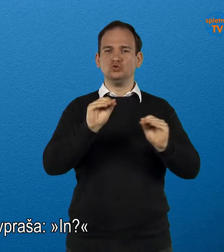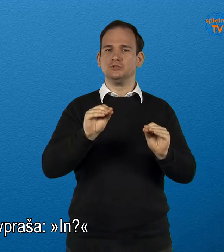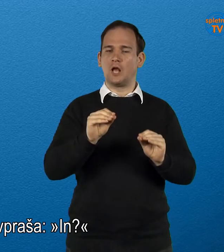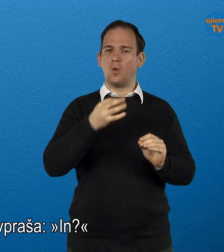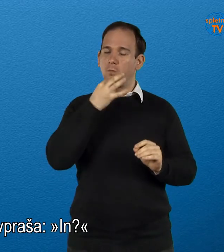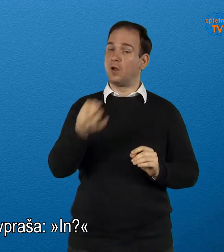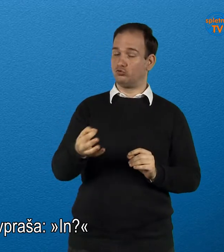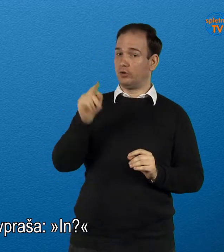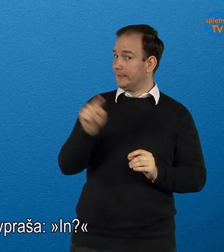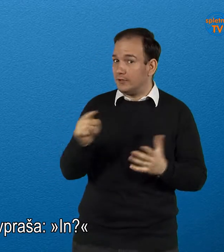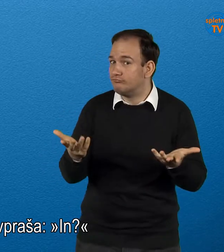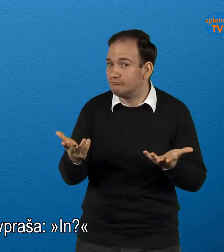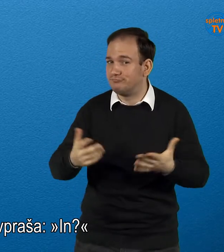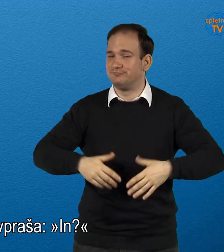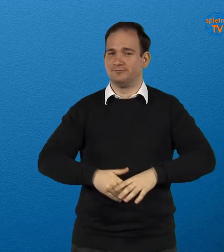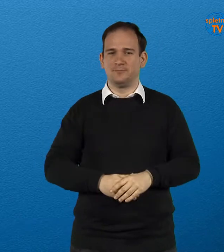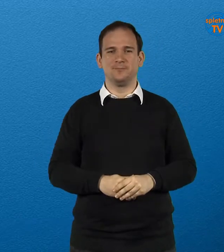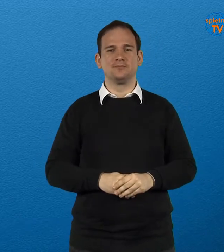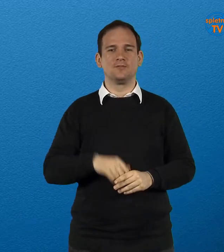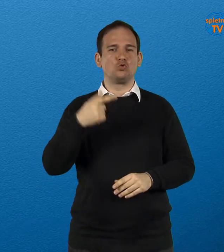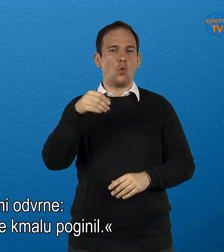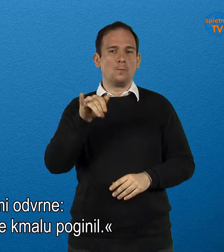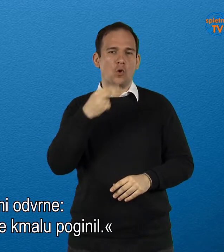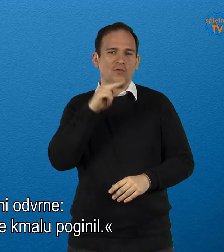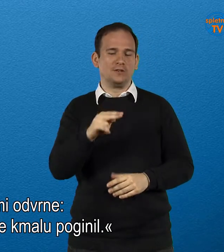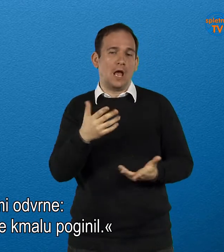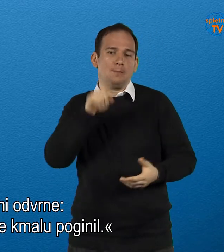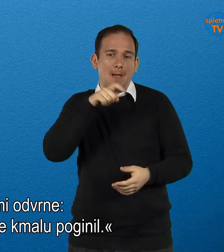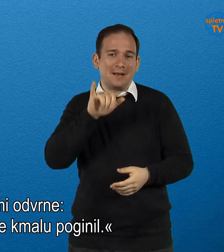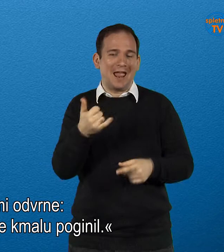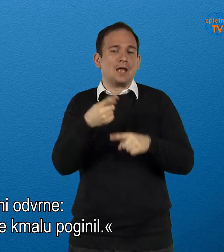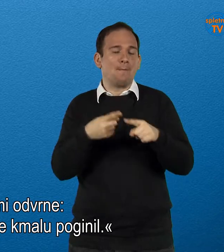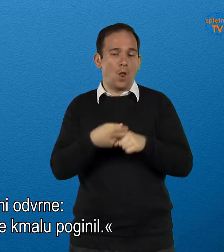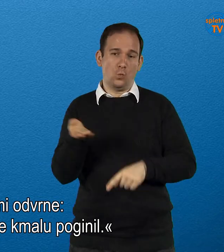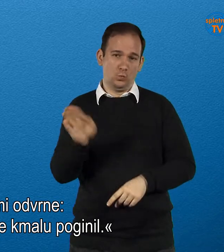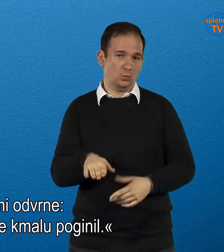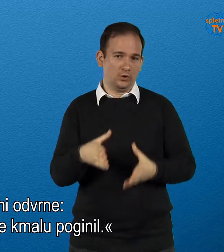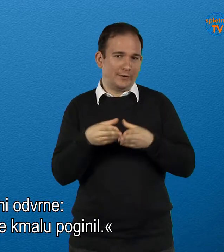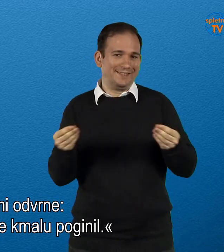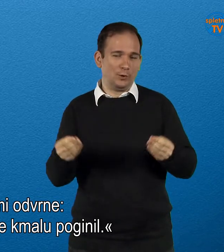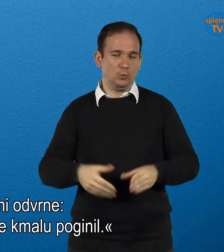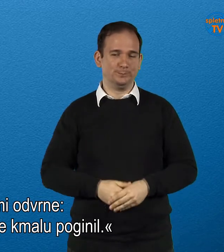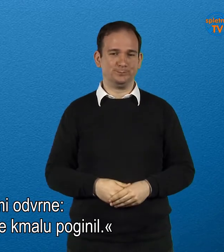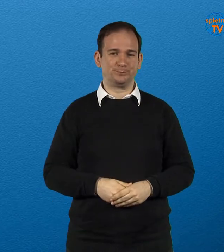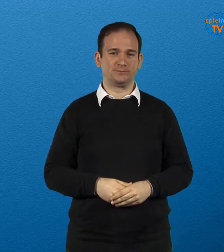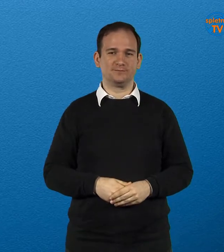Učitelj vpraša: In? Tomi odvrne: Papagaj je kmalu poginil.